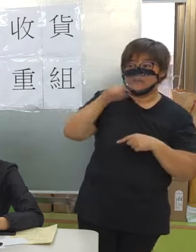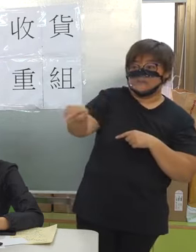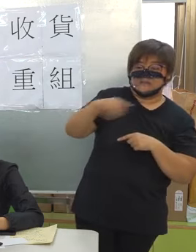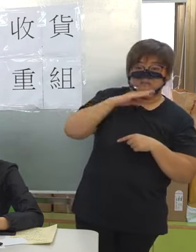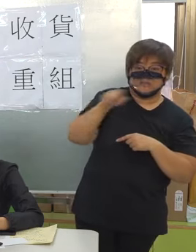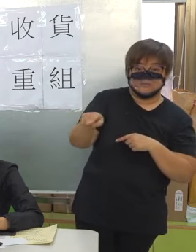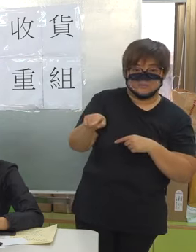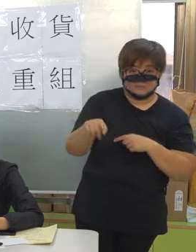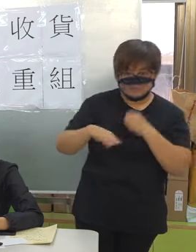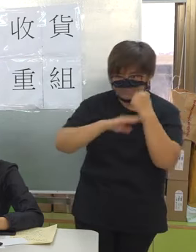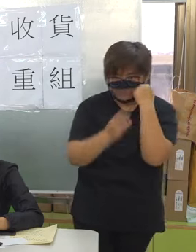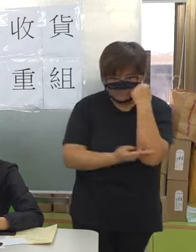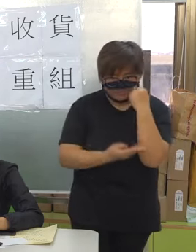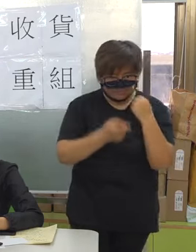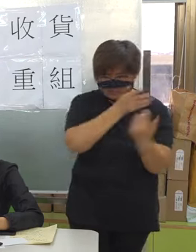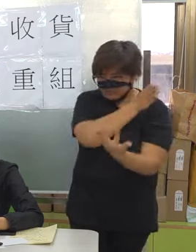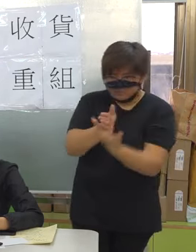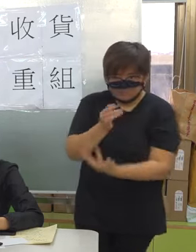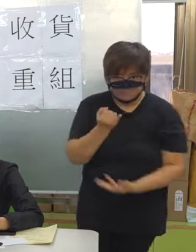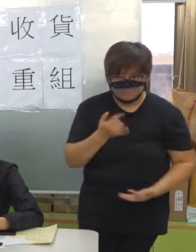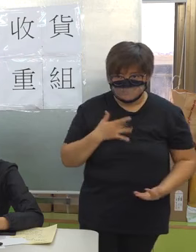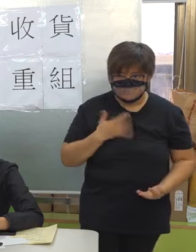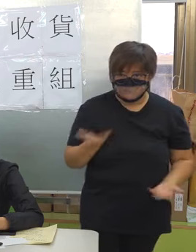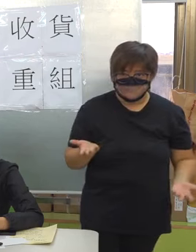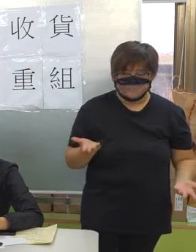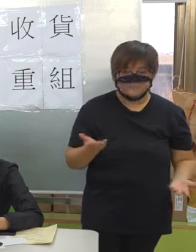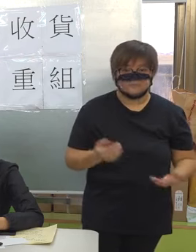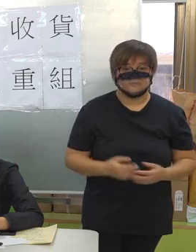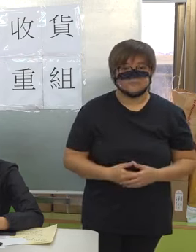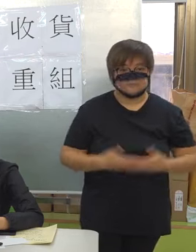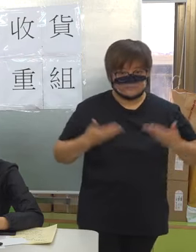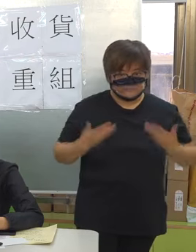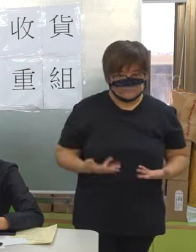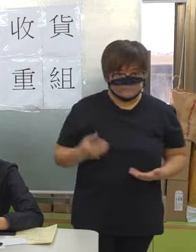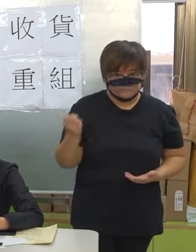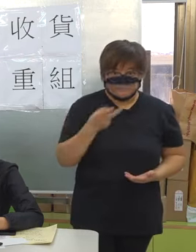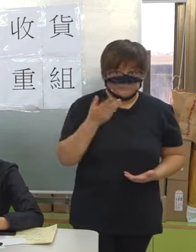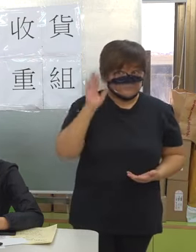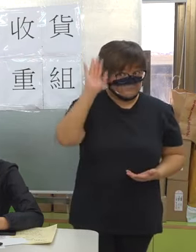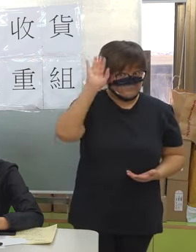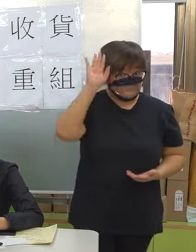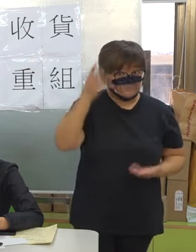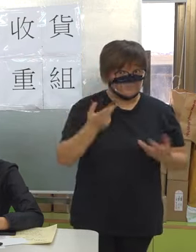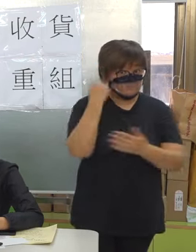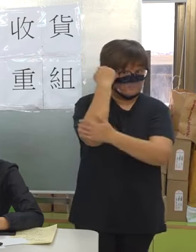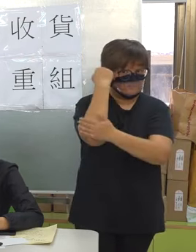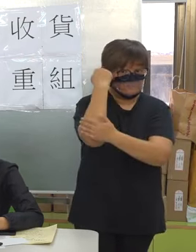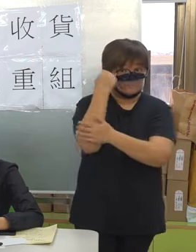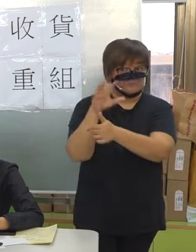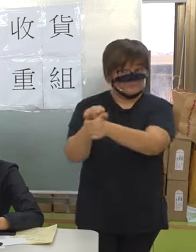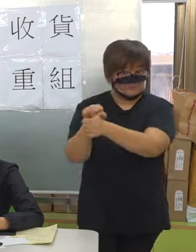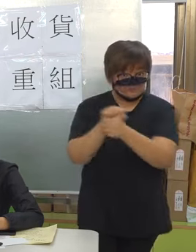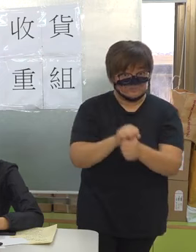制度下反抗的手足因為暴動惡法而被判下刑期。在香港因為警暴造成的人權寒冬之